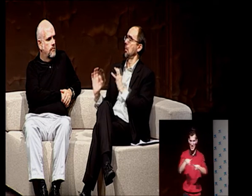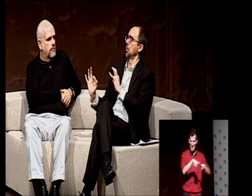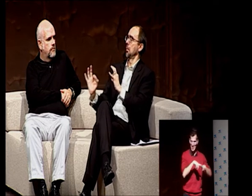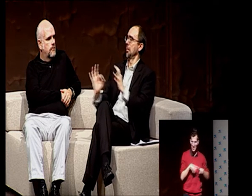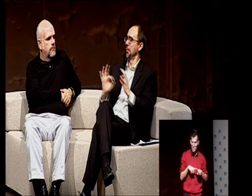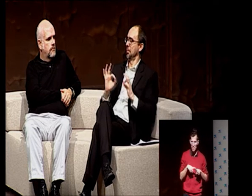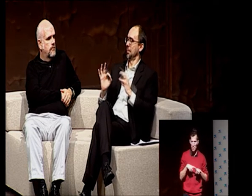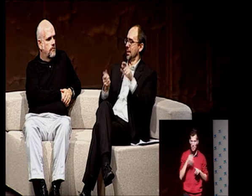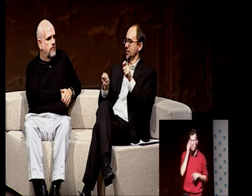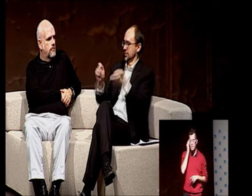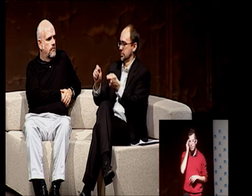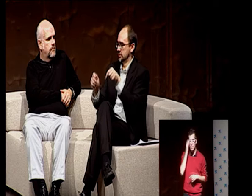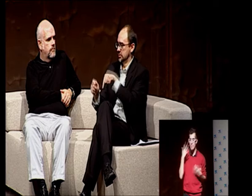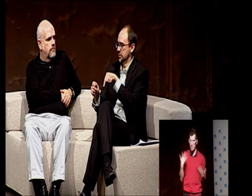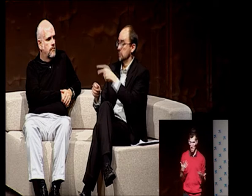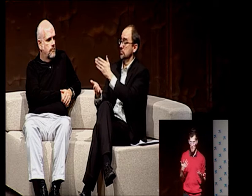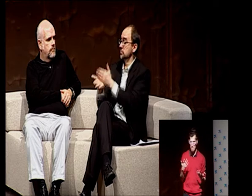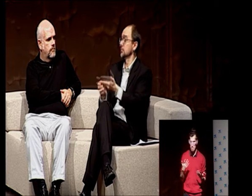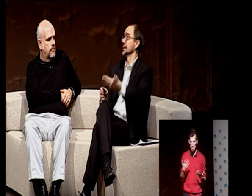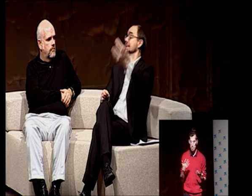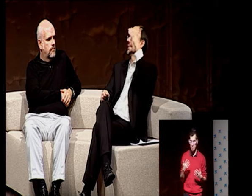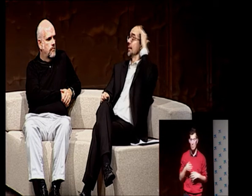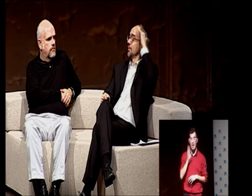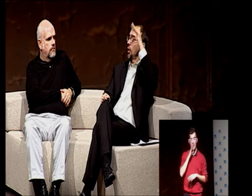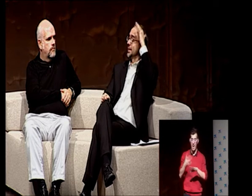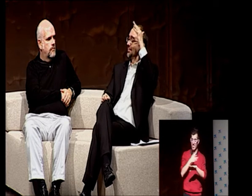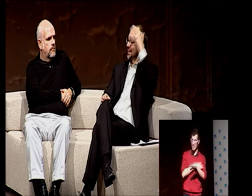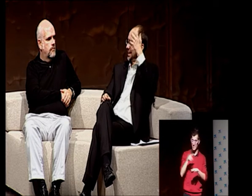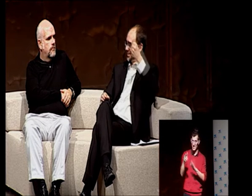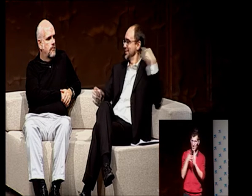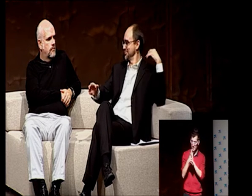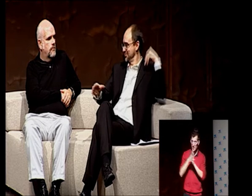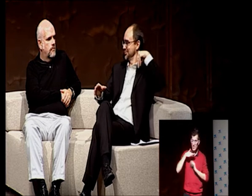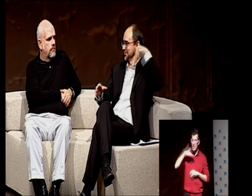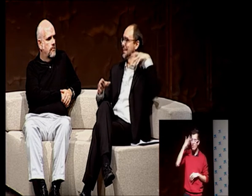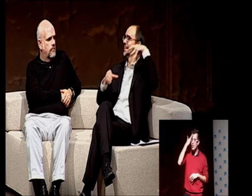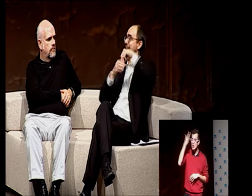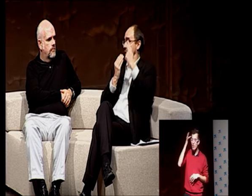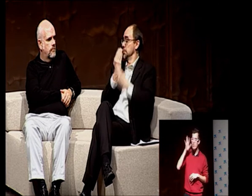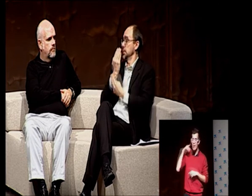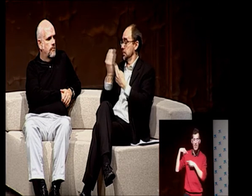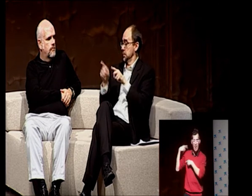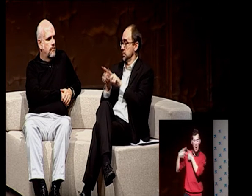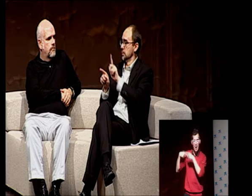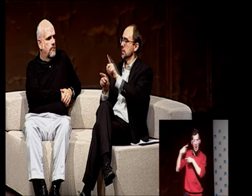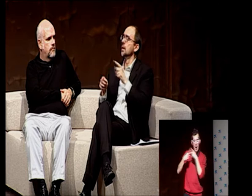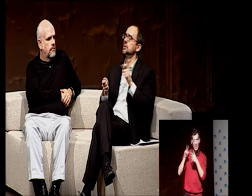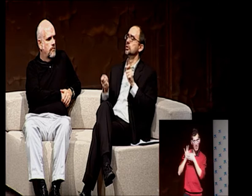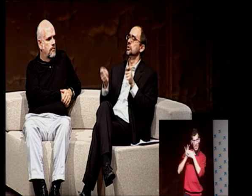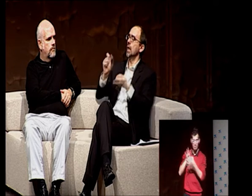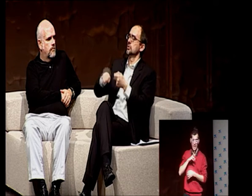ser parecido a Dios es lo que hay que cambiar lo que hay que modificar lo que se aleja antes de esta